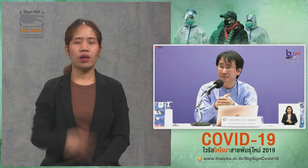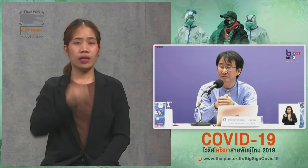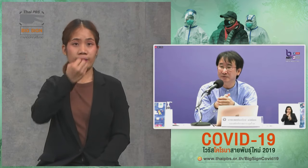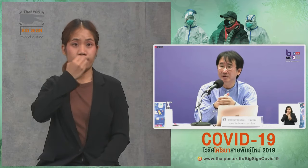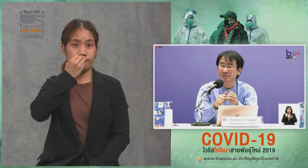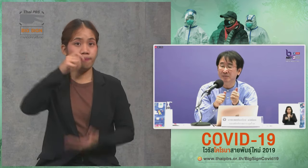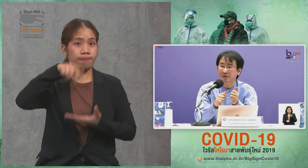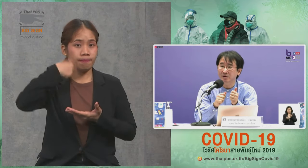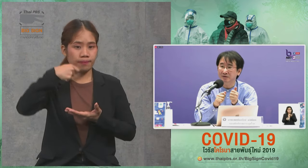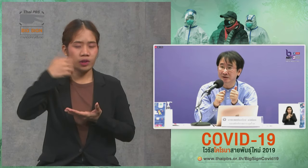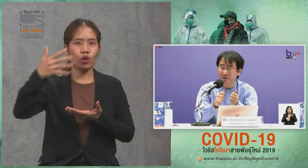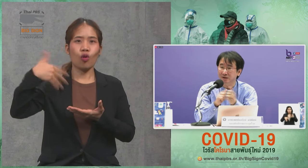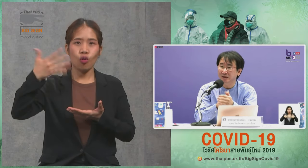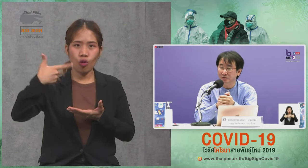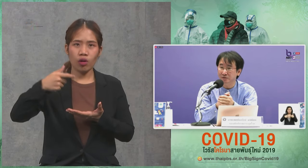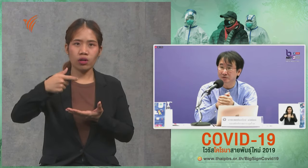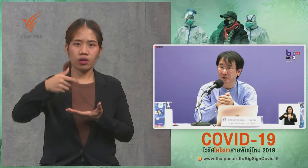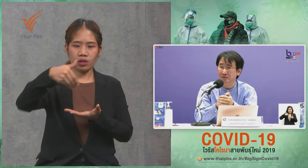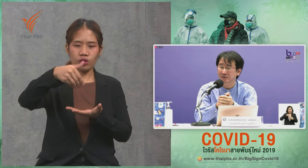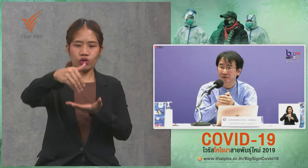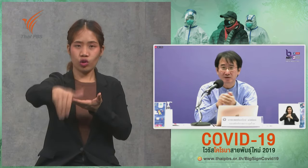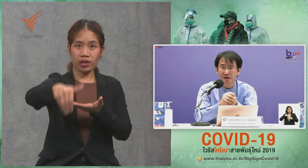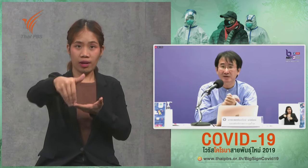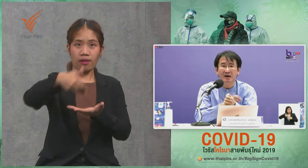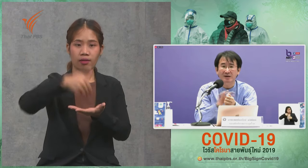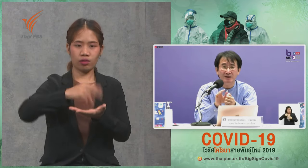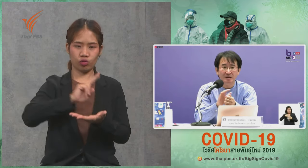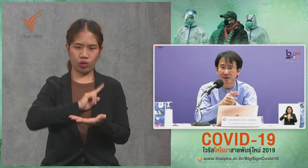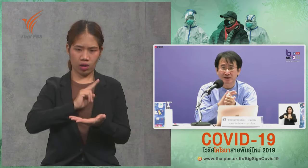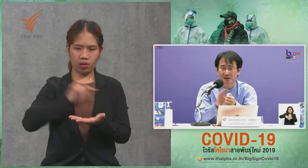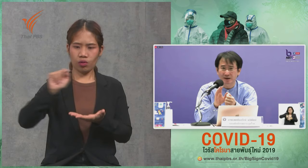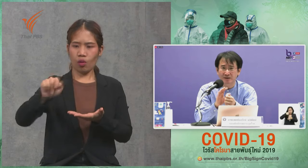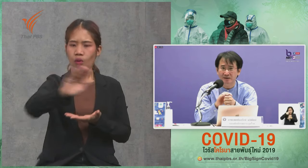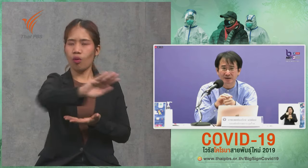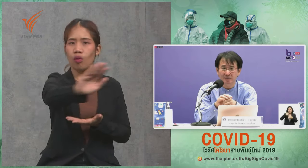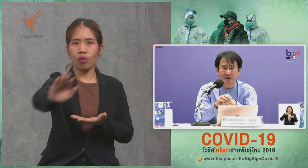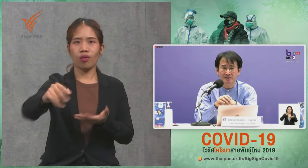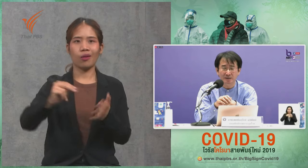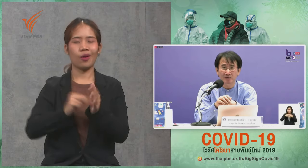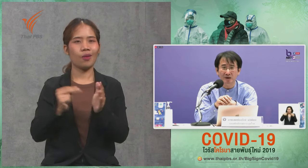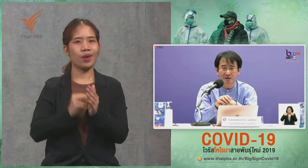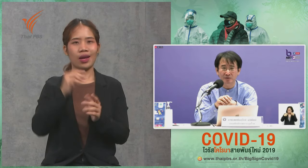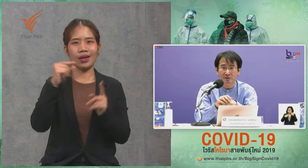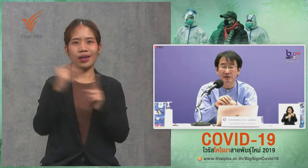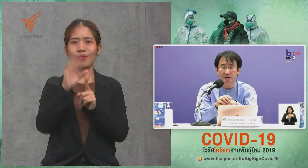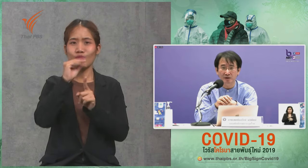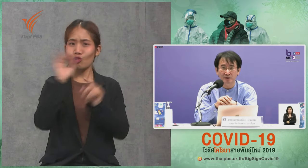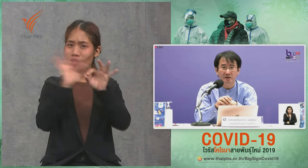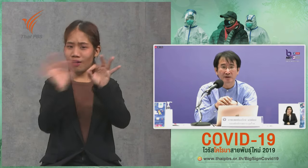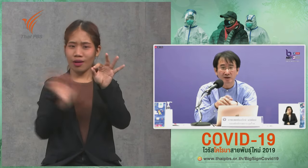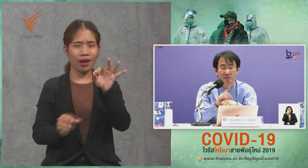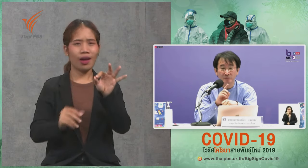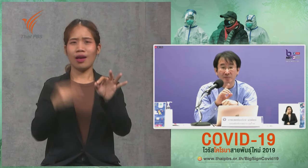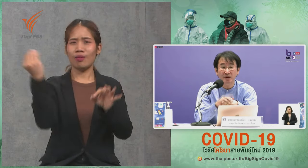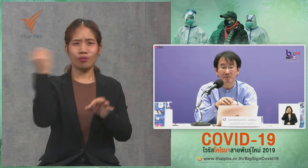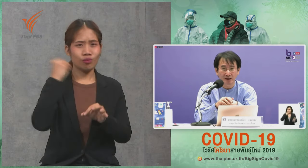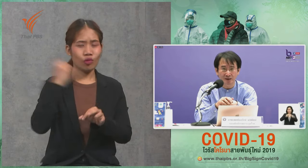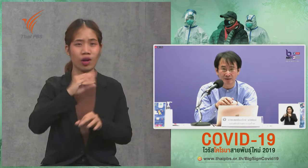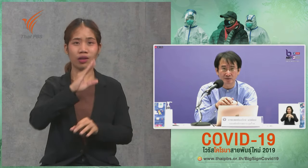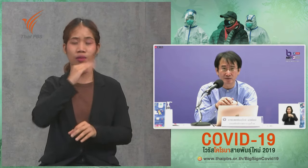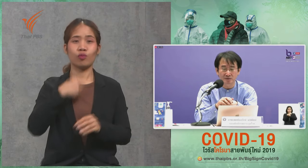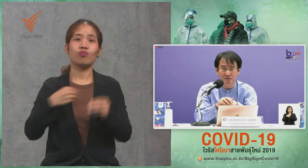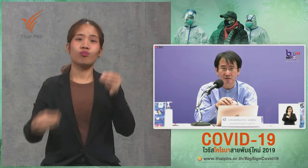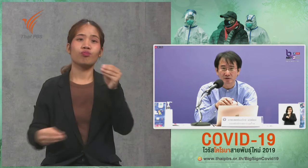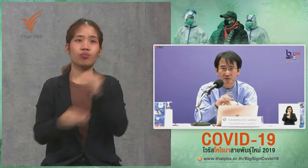ารร้อนครับแล้วก็ใช้ช้อนกลางส่วนตัวคาถาเนี่ยครับเป็นคาถาที่จะสามารถใช้ป้องกันโรคได้ตลอดถ้าผมจะเพิ่ม